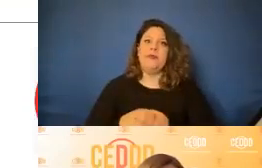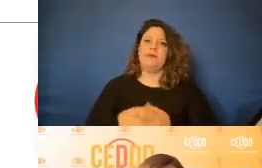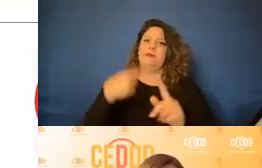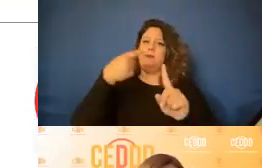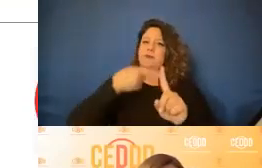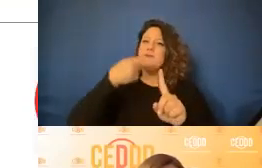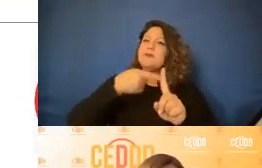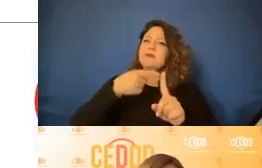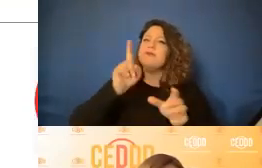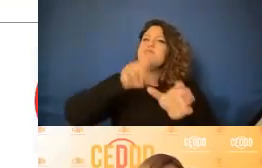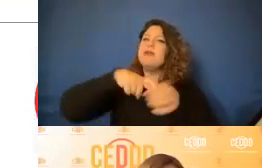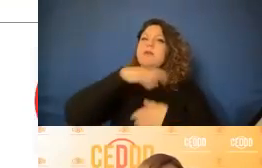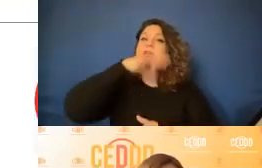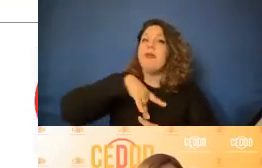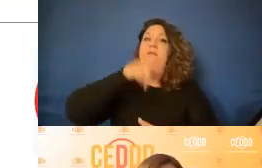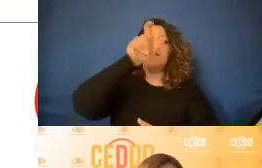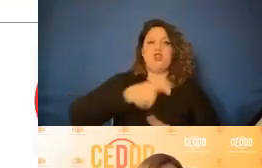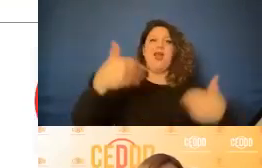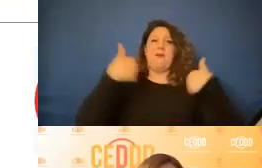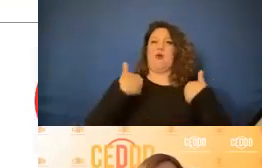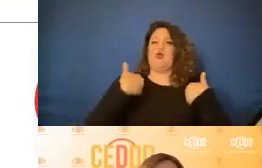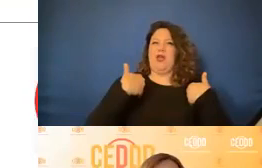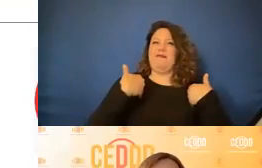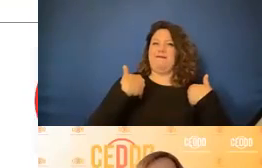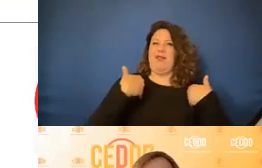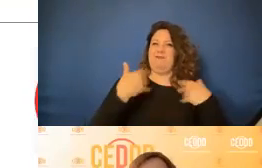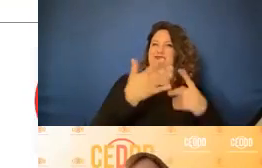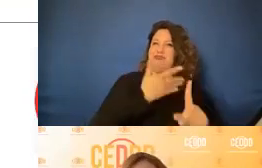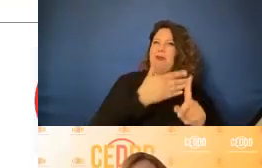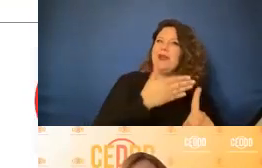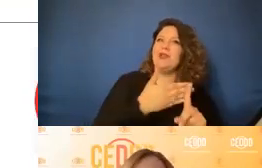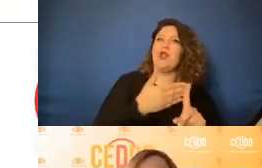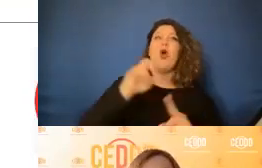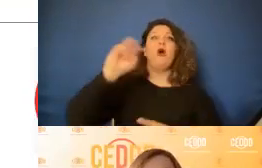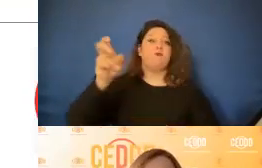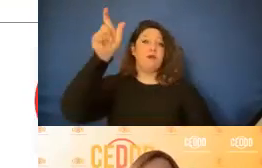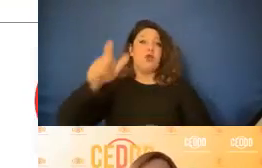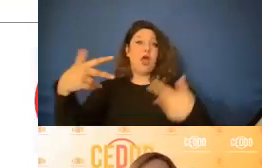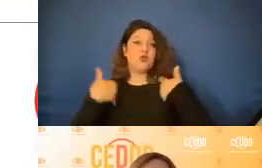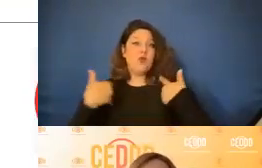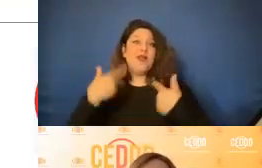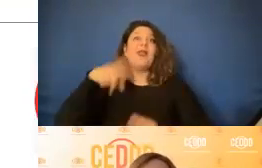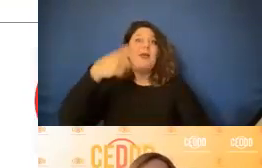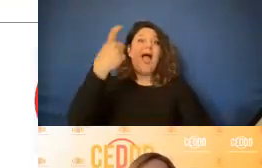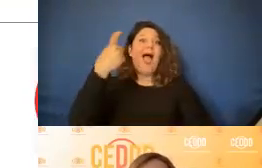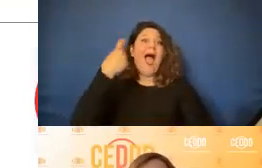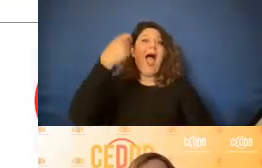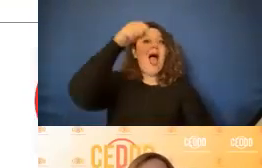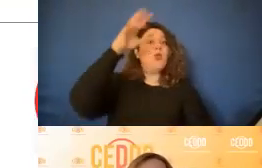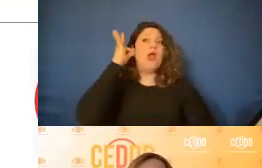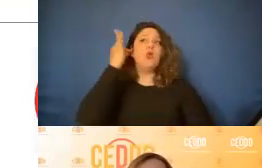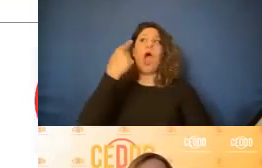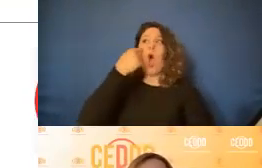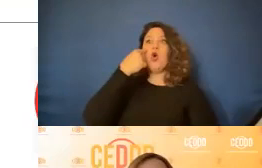Los agresores, los acosados o acosadas y los alumnos o alumnos que son observadores. En